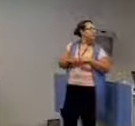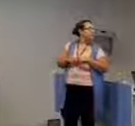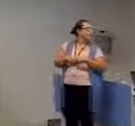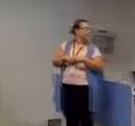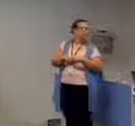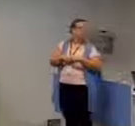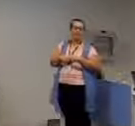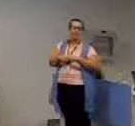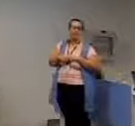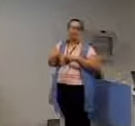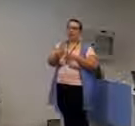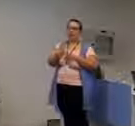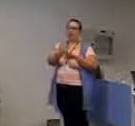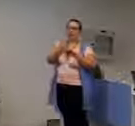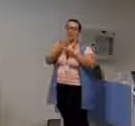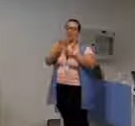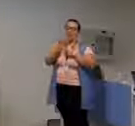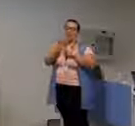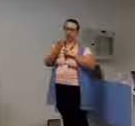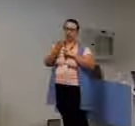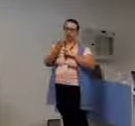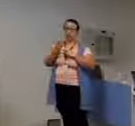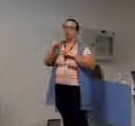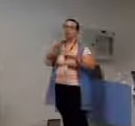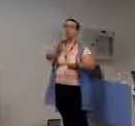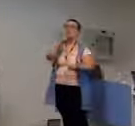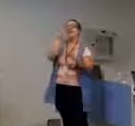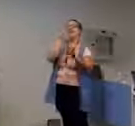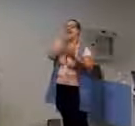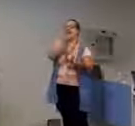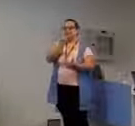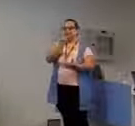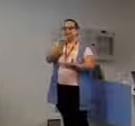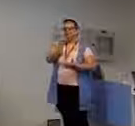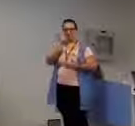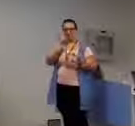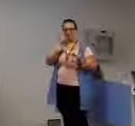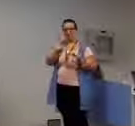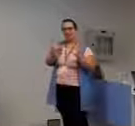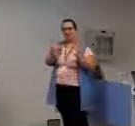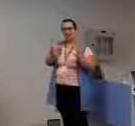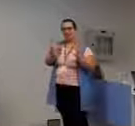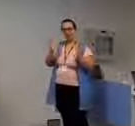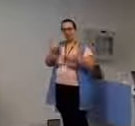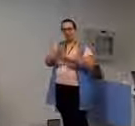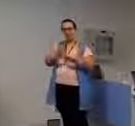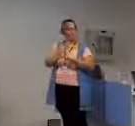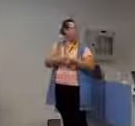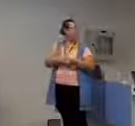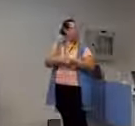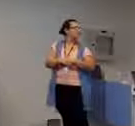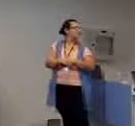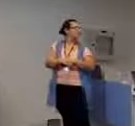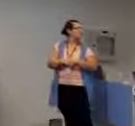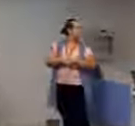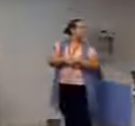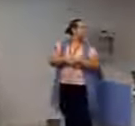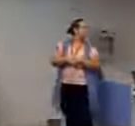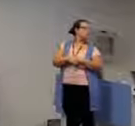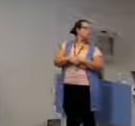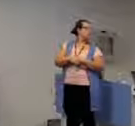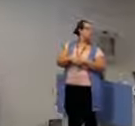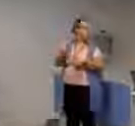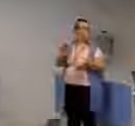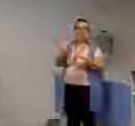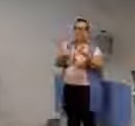a verdade, mas é uma boa aproximação da realidade, ok? Já nesse exemplo que eu vou mostrar aqui para vocês, pode ser que eu encontre